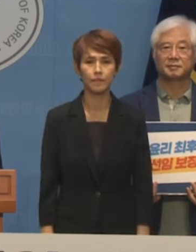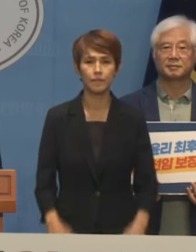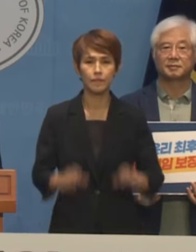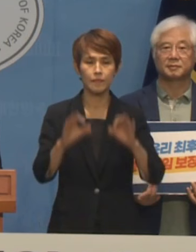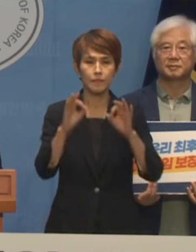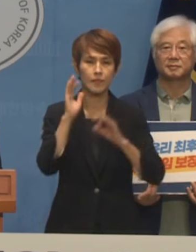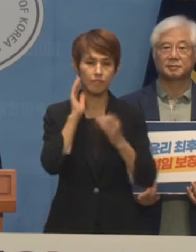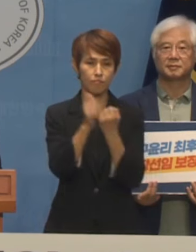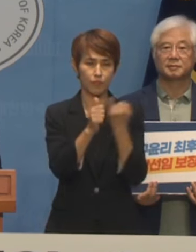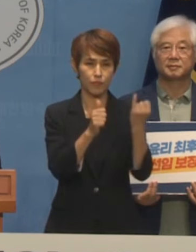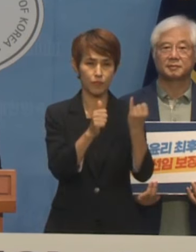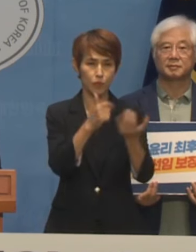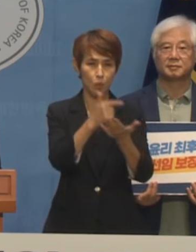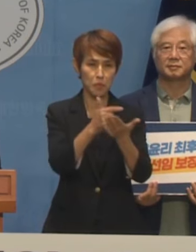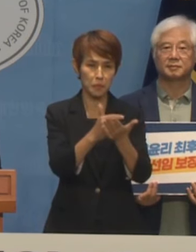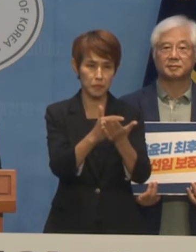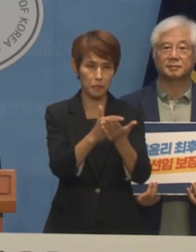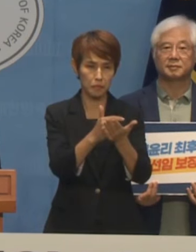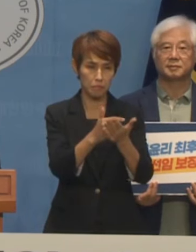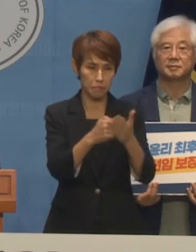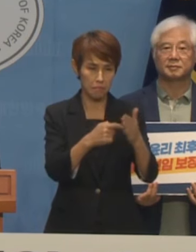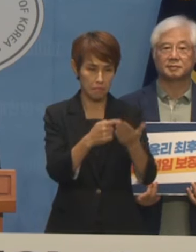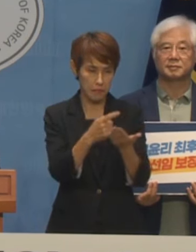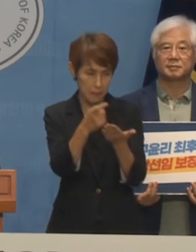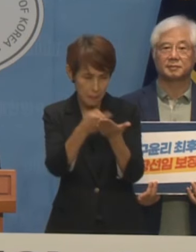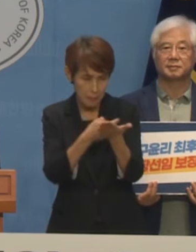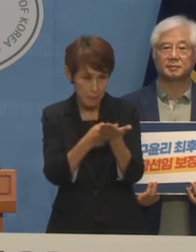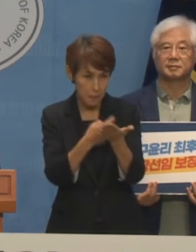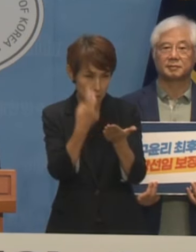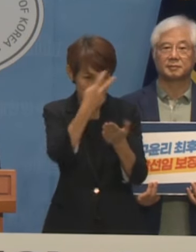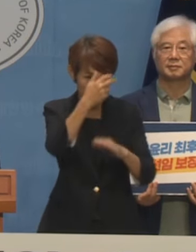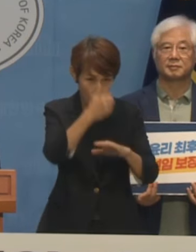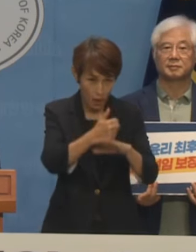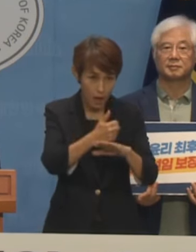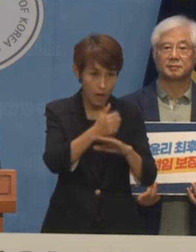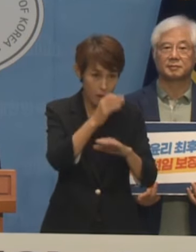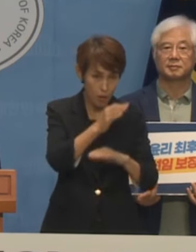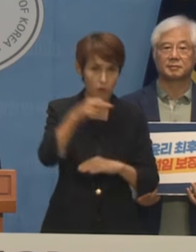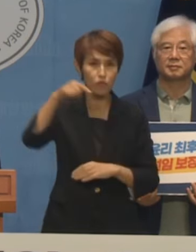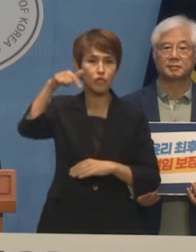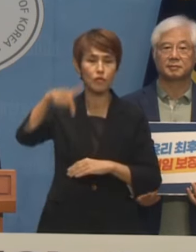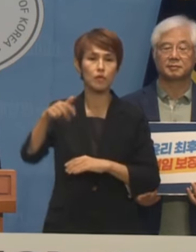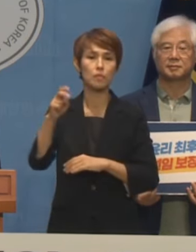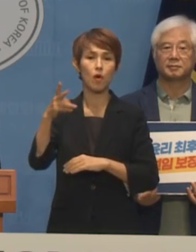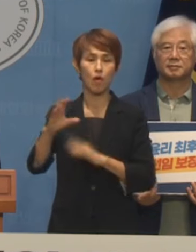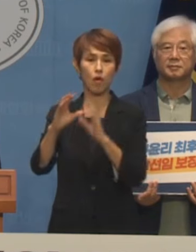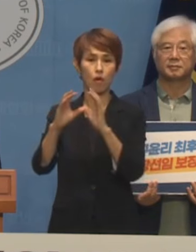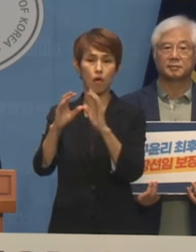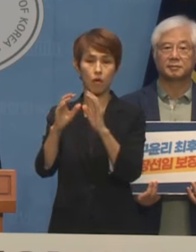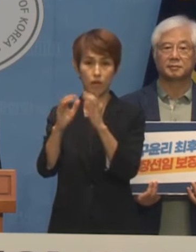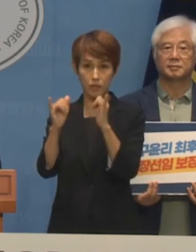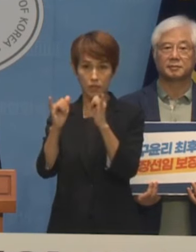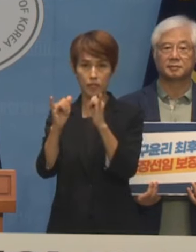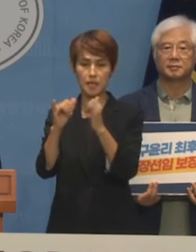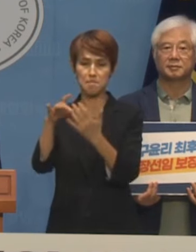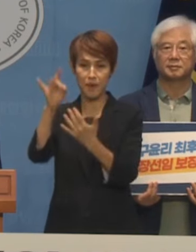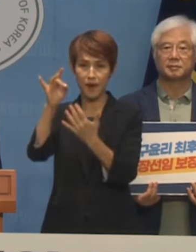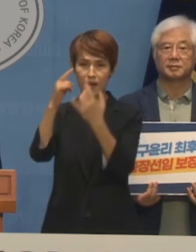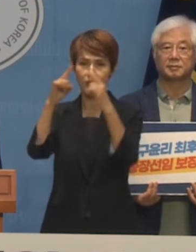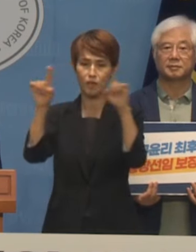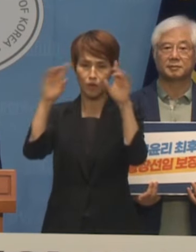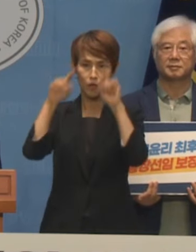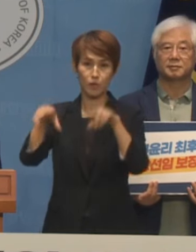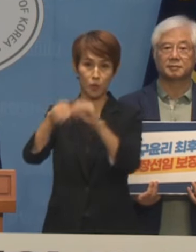김건희 논문 표절 검증 결과 공개를 공약으로 숙명인들의 선택을 받은 총장에 대해 오늘